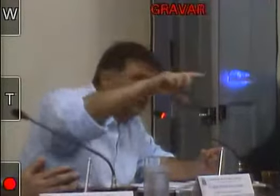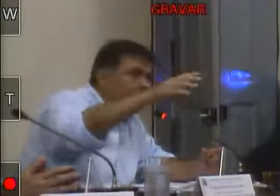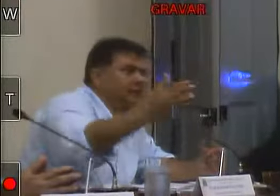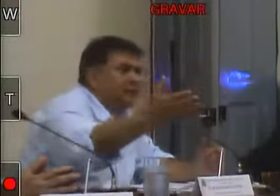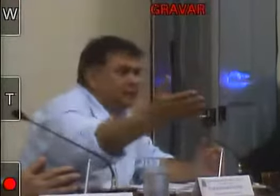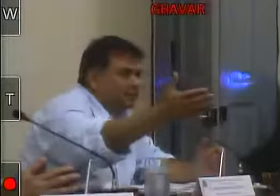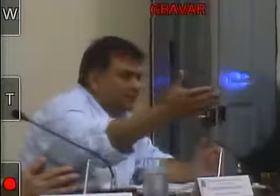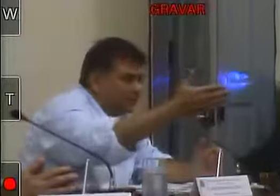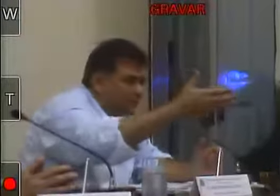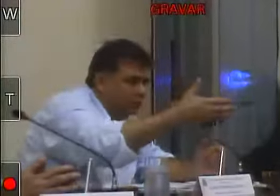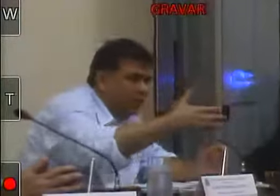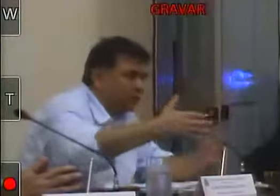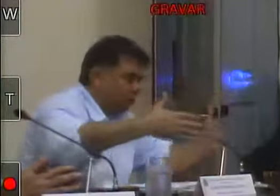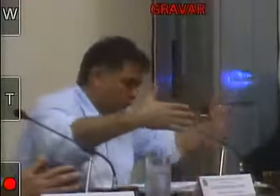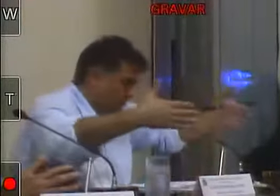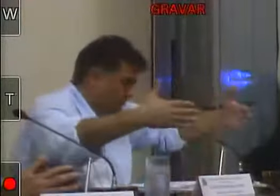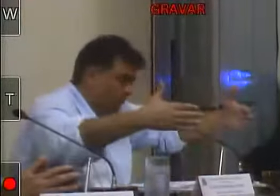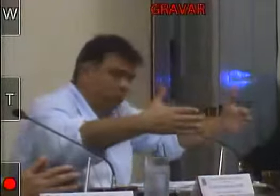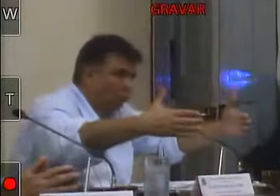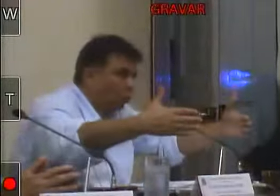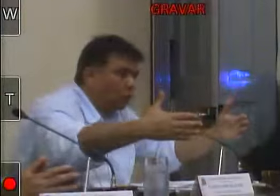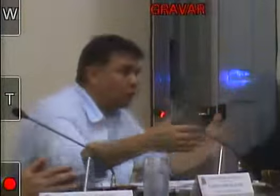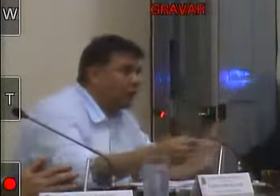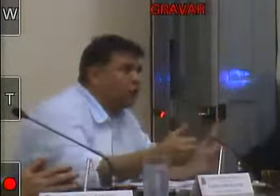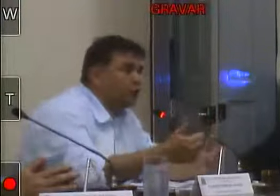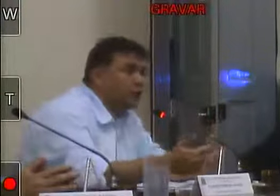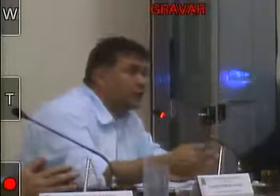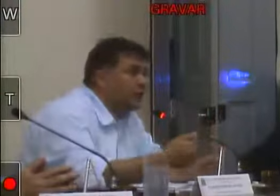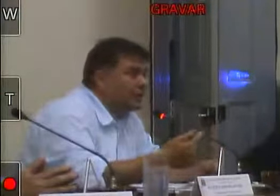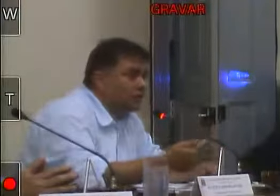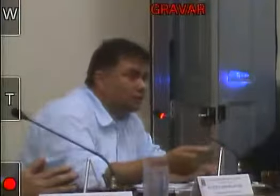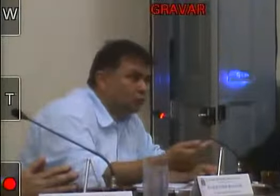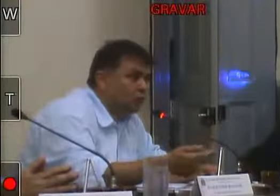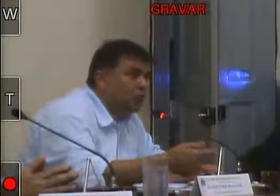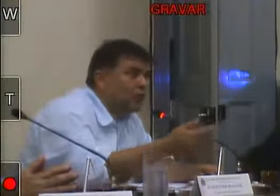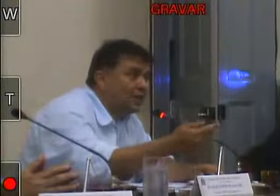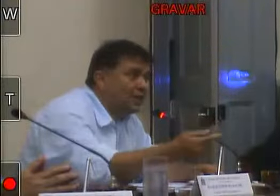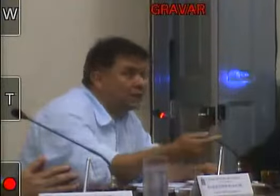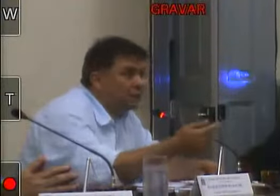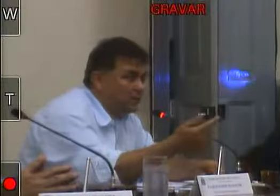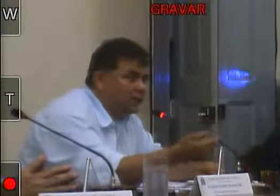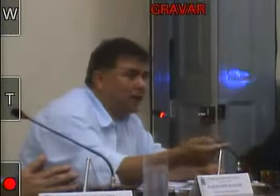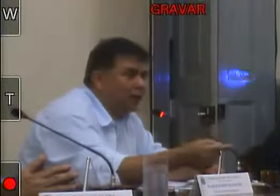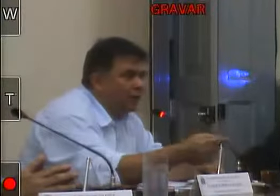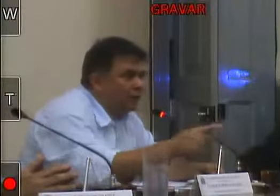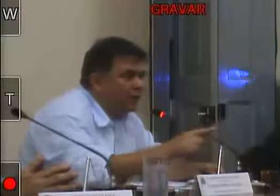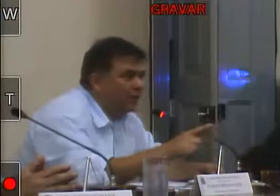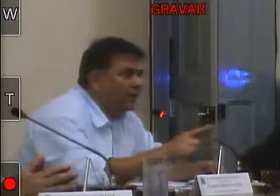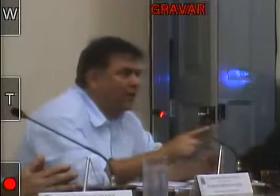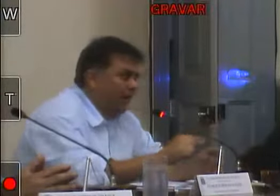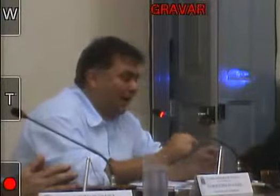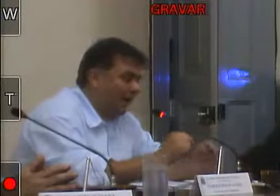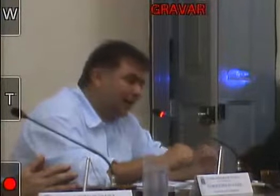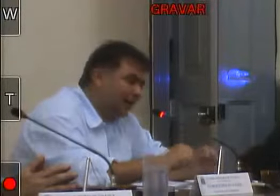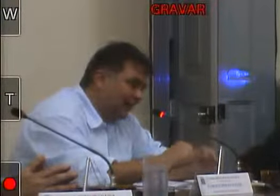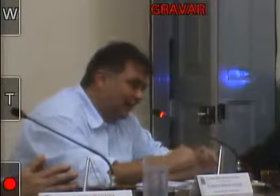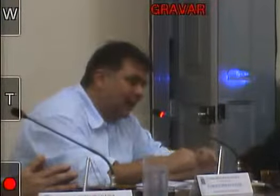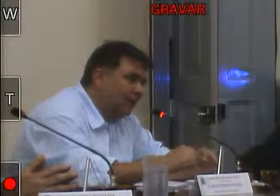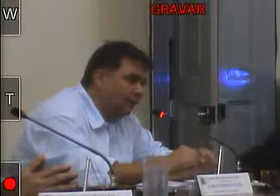ETA. 600 milímetros, que é um tubulão gigante. Outra coisa, são tubulões de liga especial, né? Porque